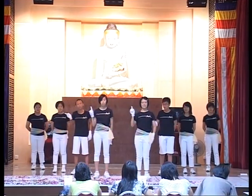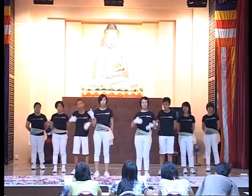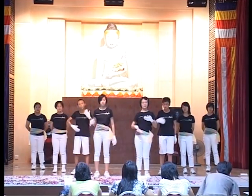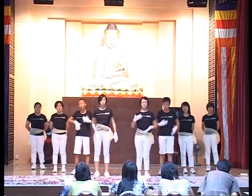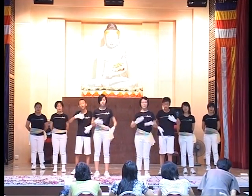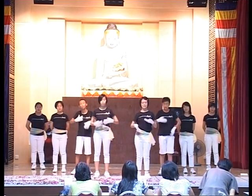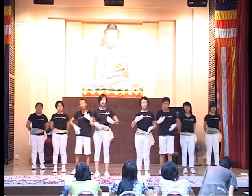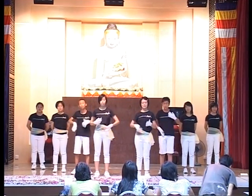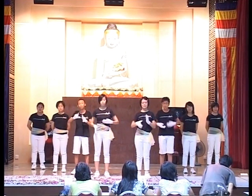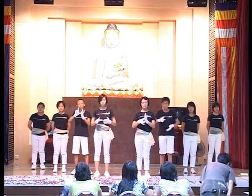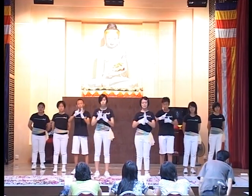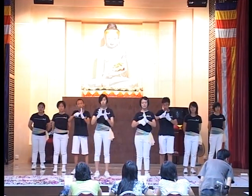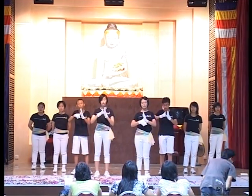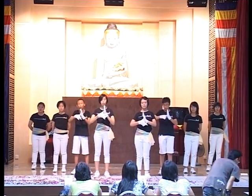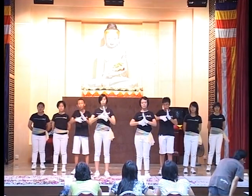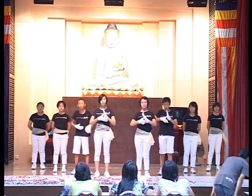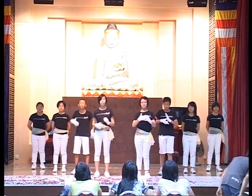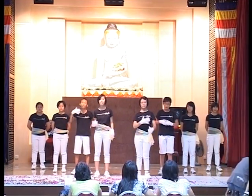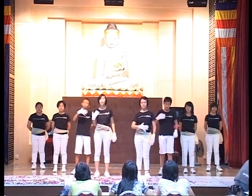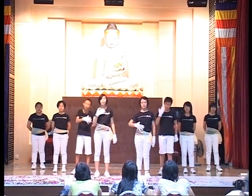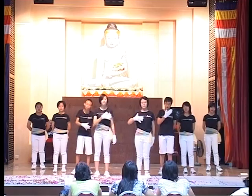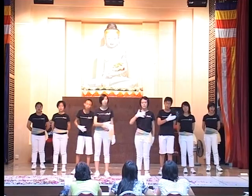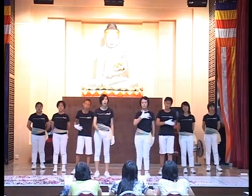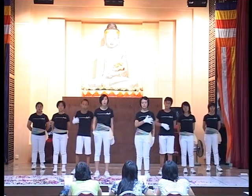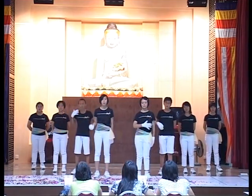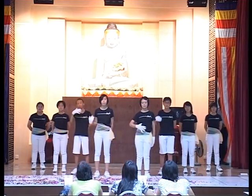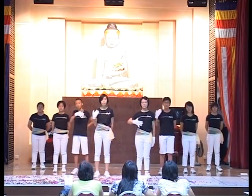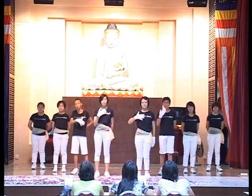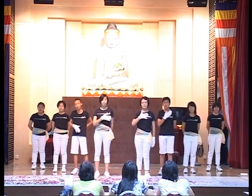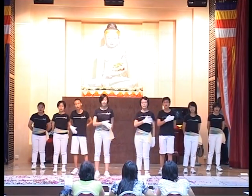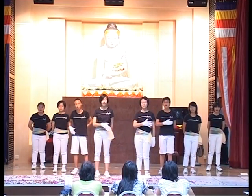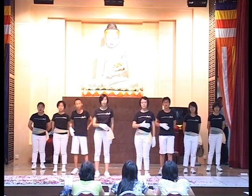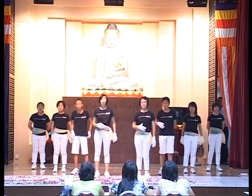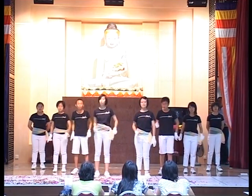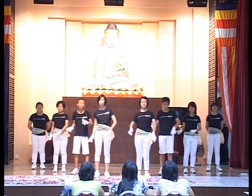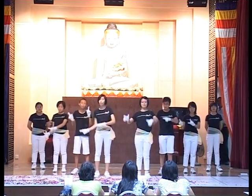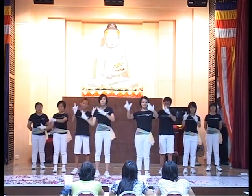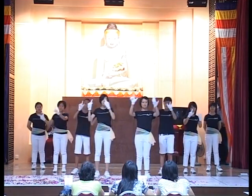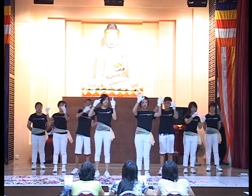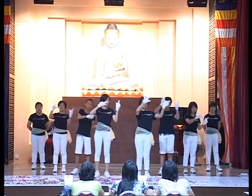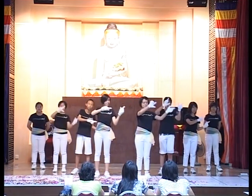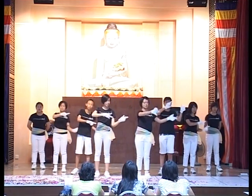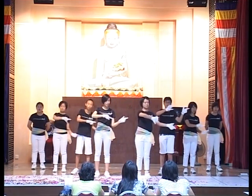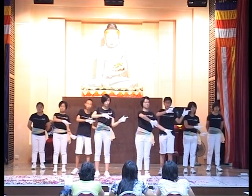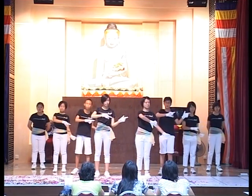是在最快乐的时候给你和我分享，你自由。